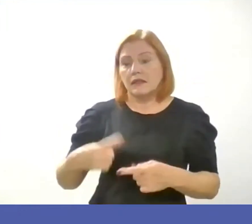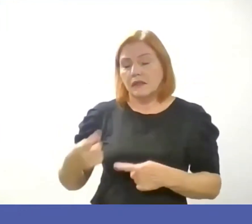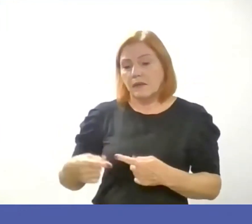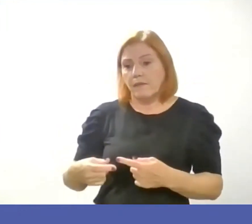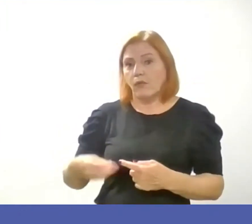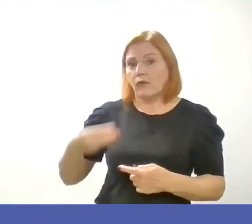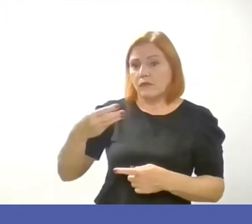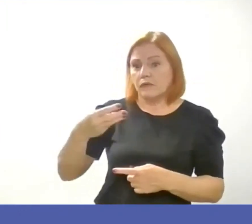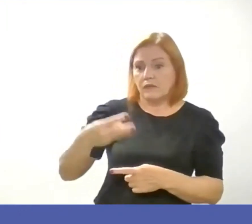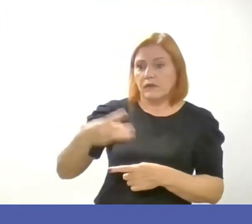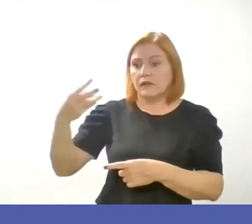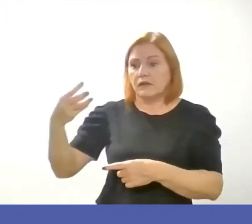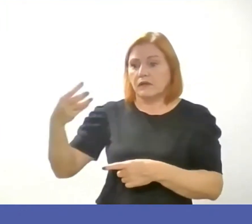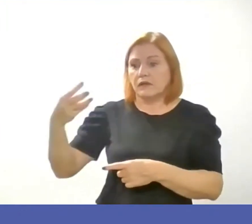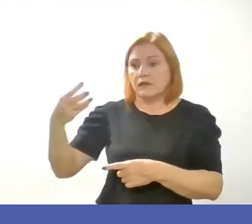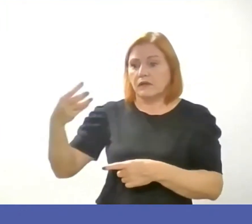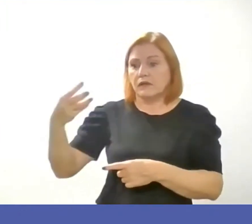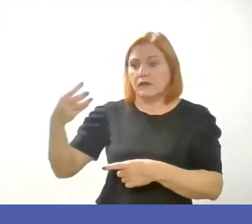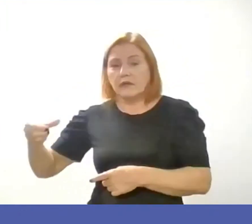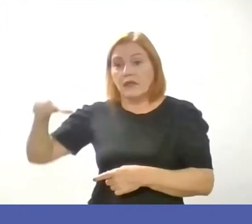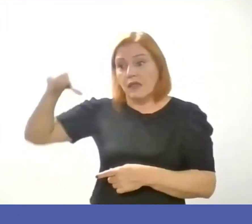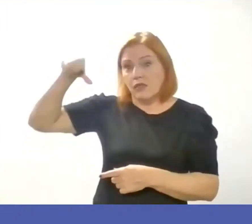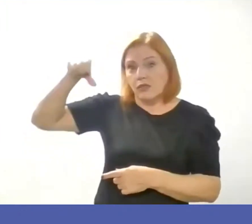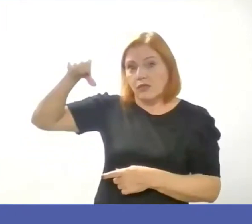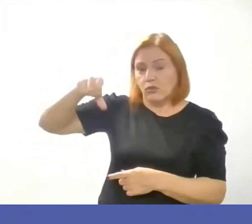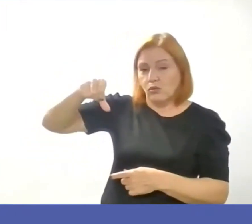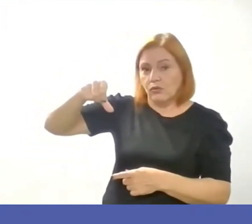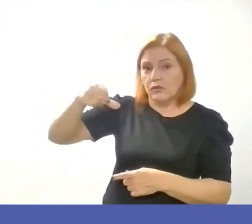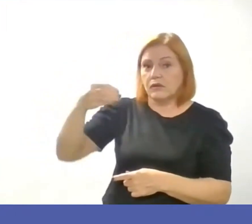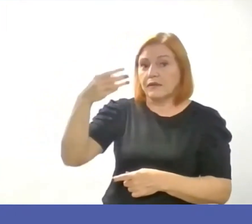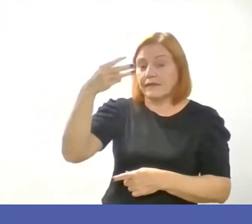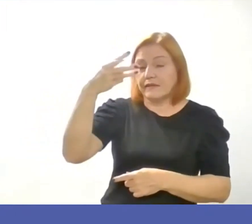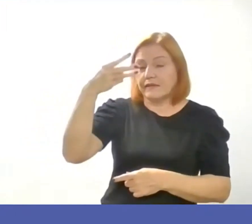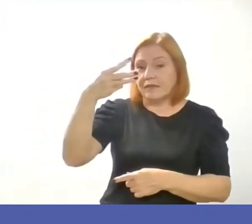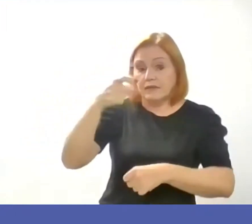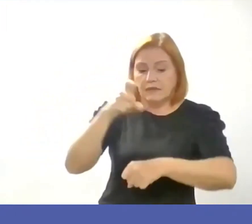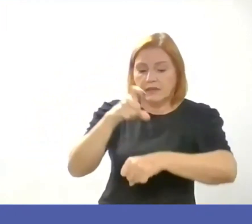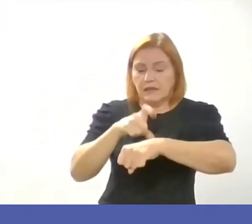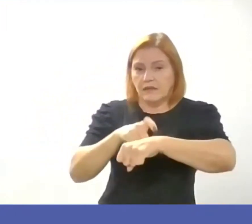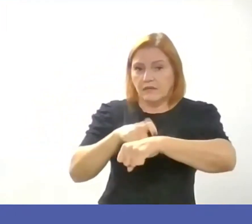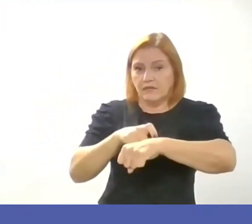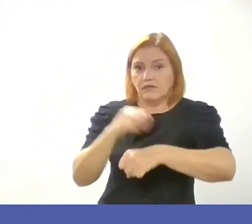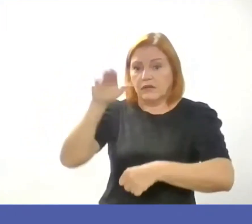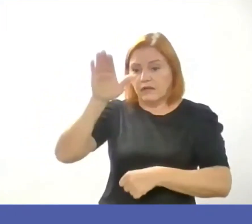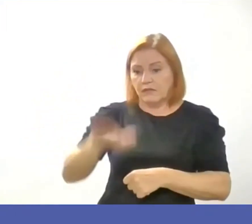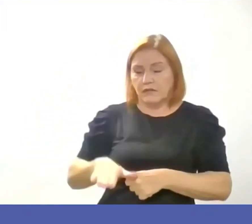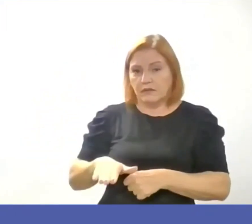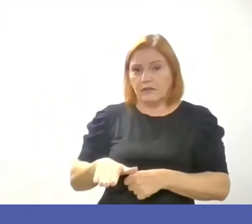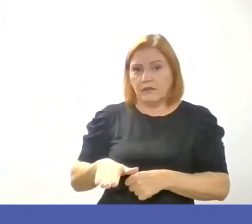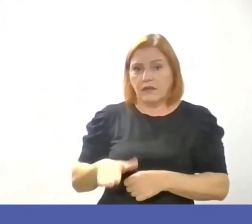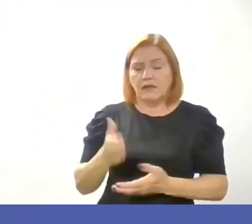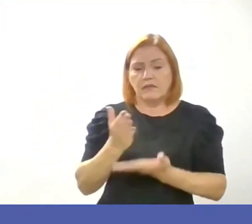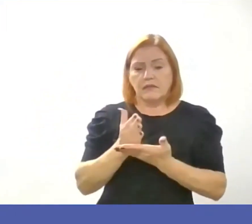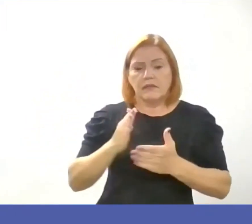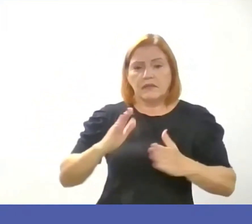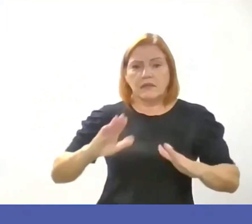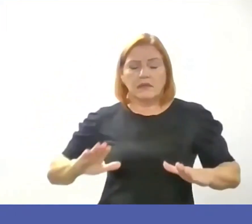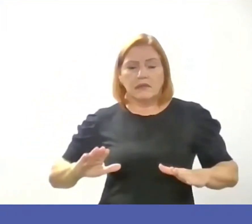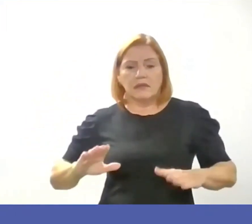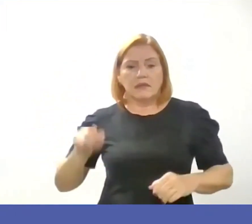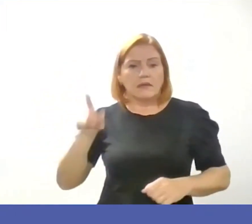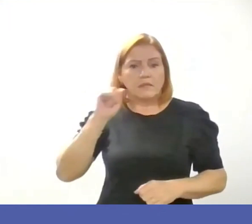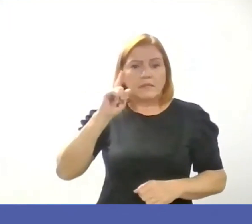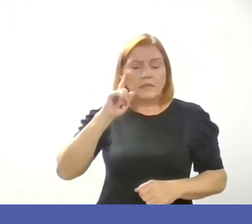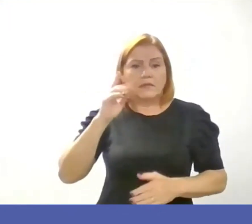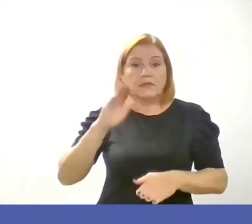irmãos, são as 3 horas da tarde. E quando é que termina o dia de trabalho? São às